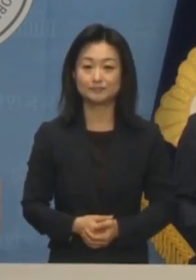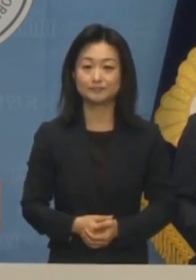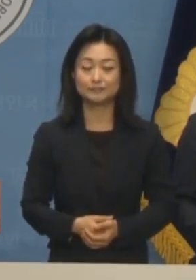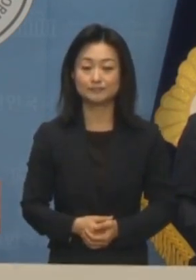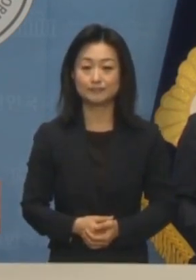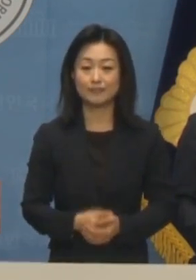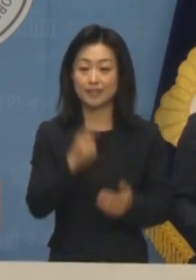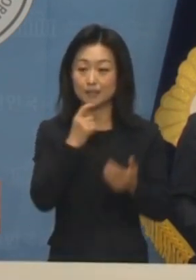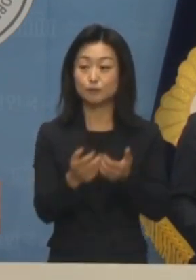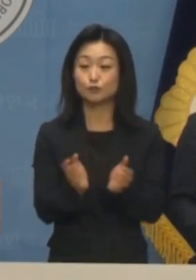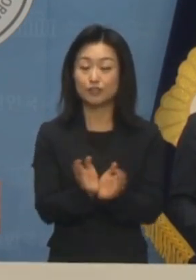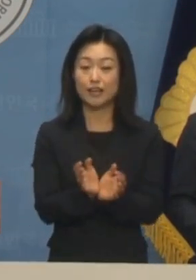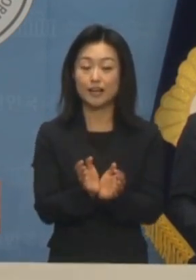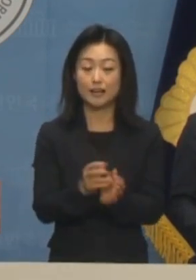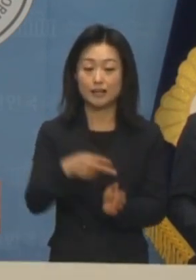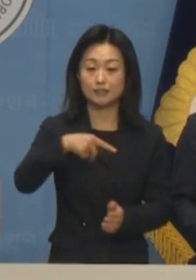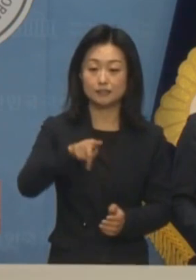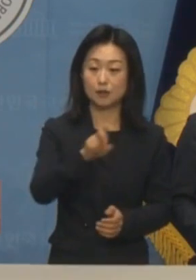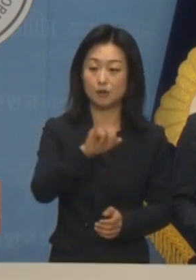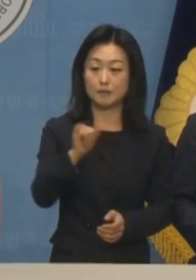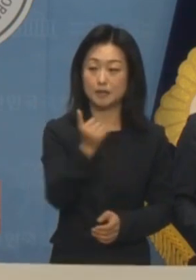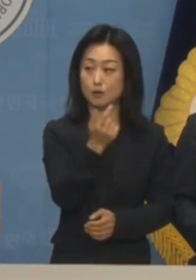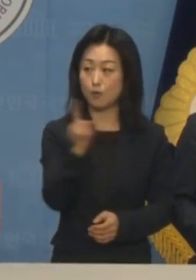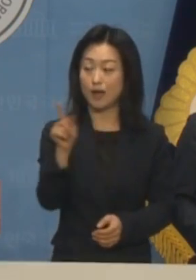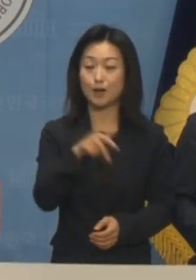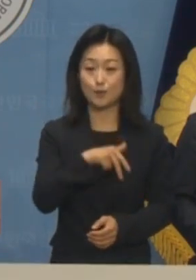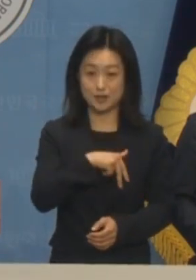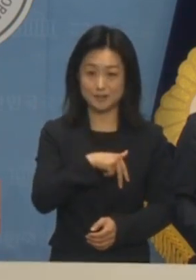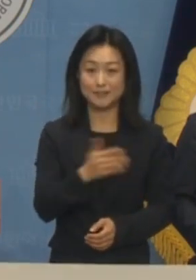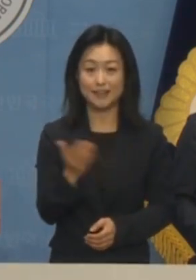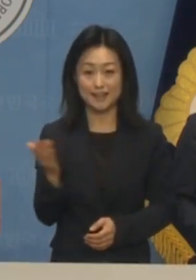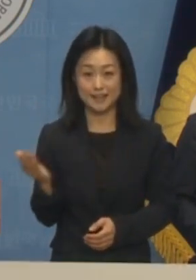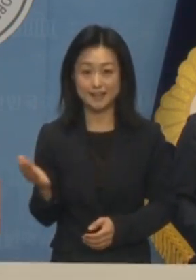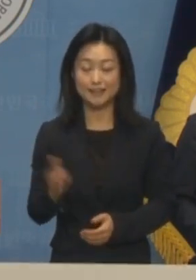먼저 더불어민주당 서미화 의원님,